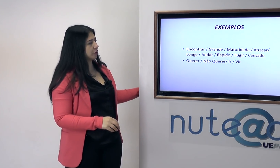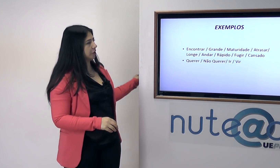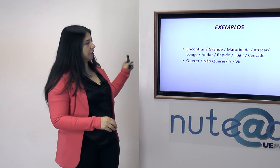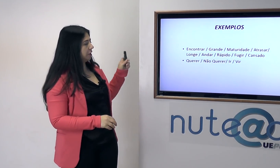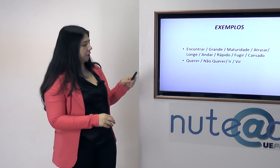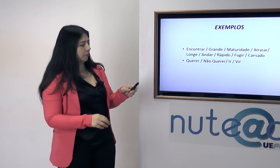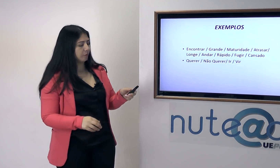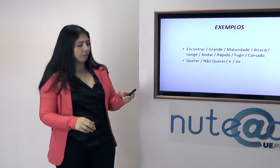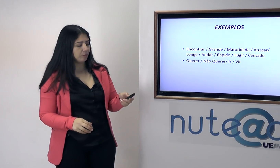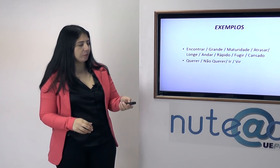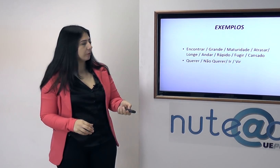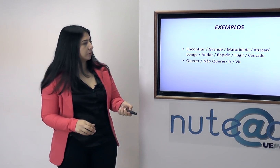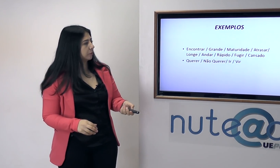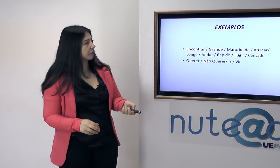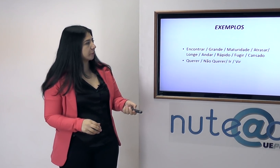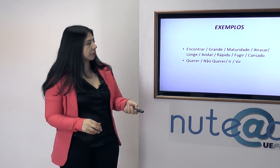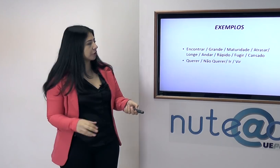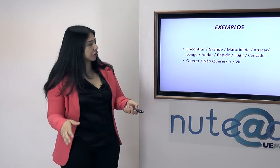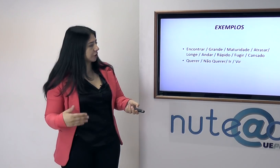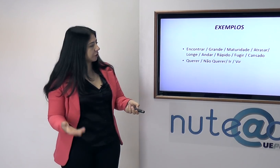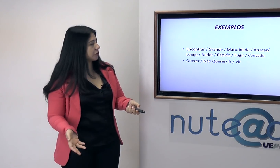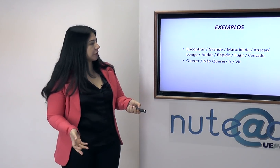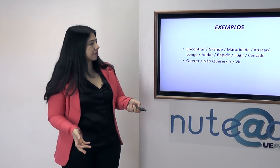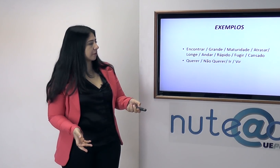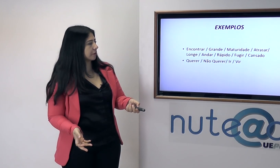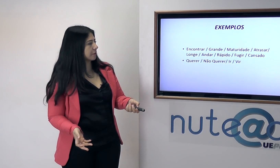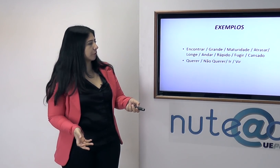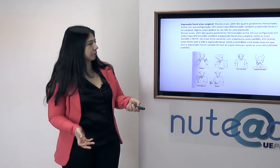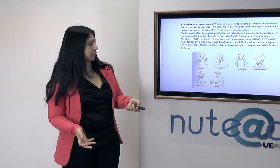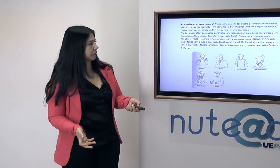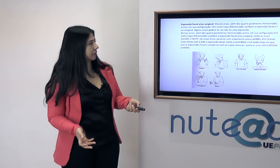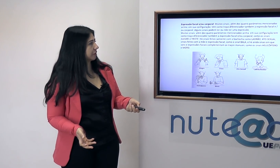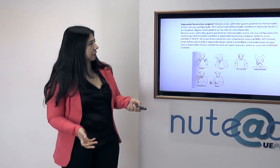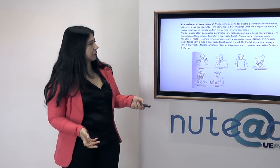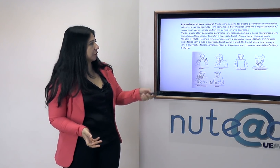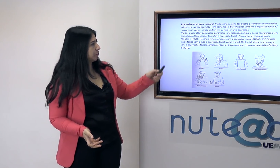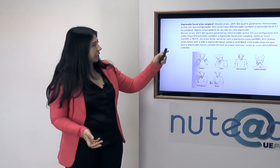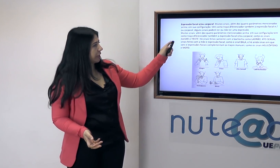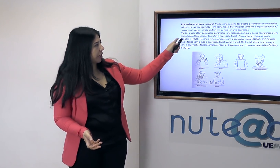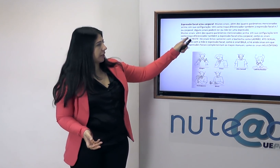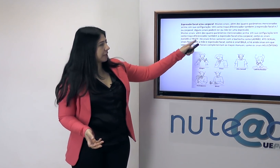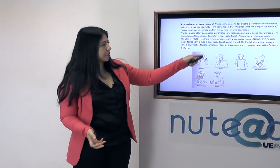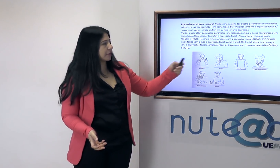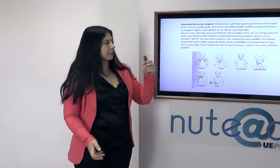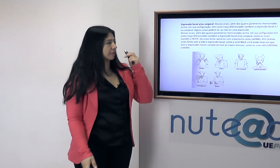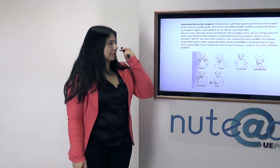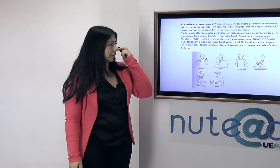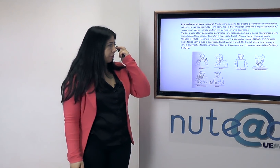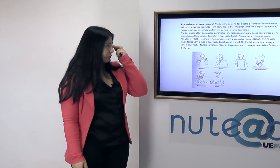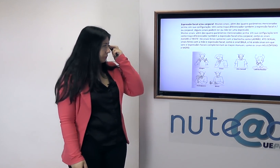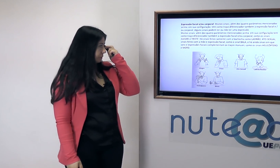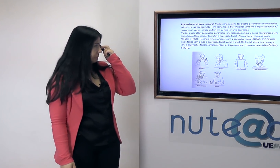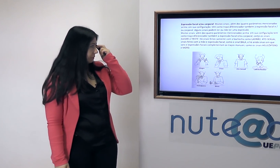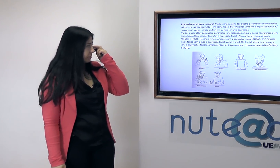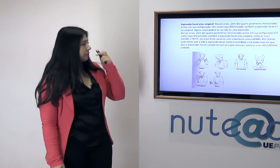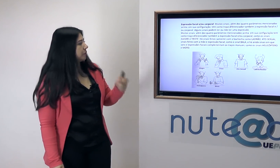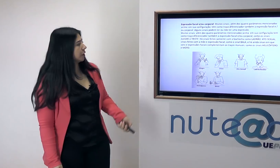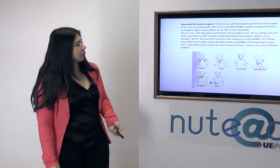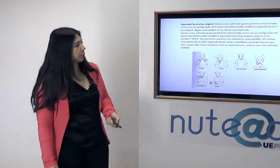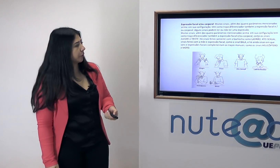de movimento, de direção desse movimento, na verdade. A expressão facial e